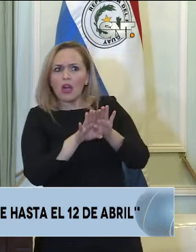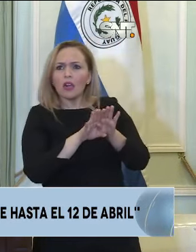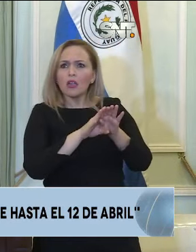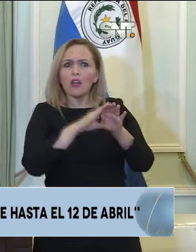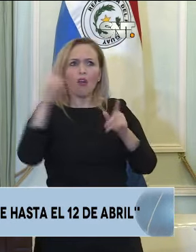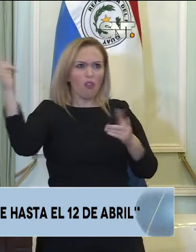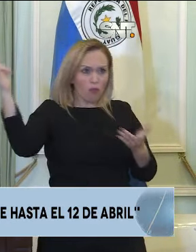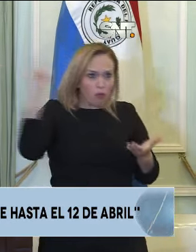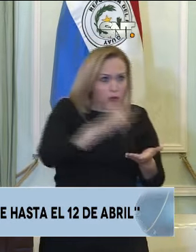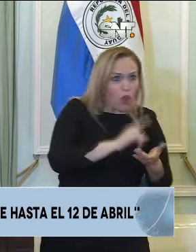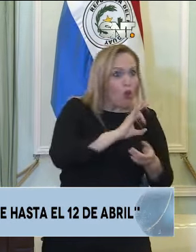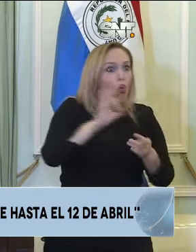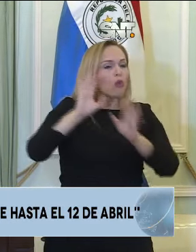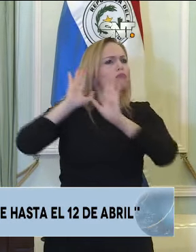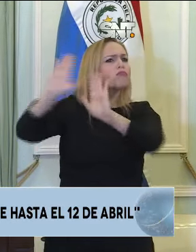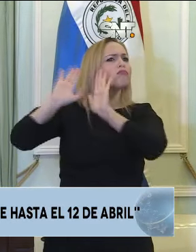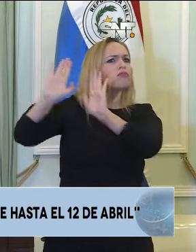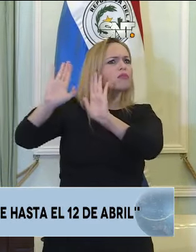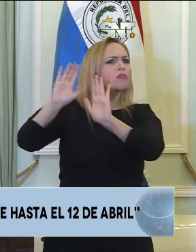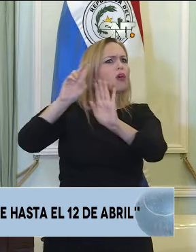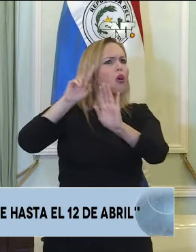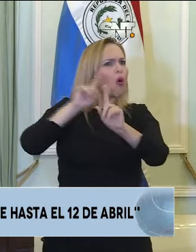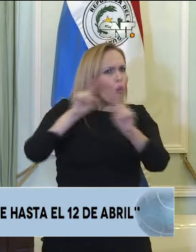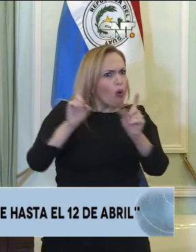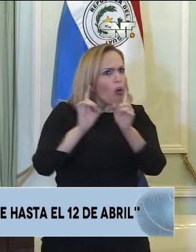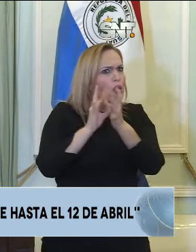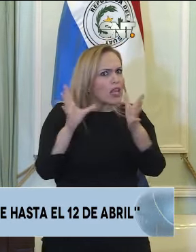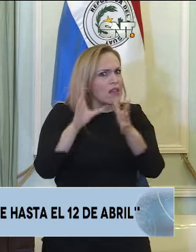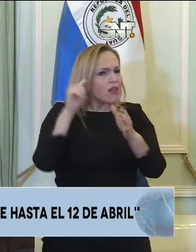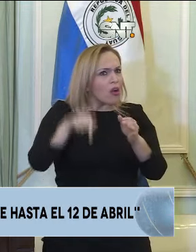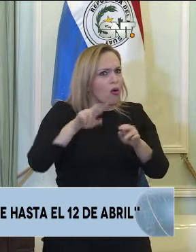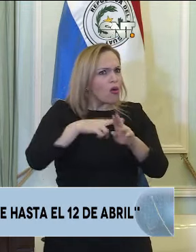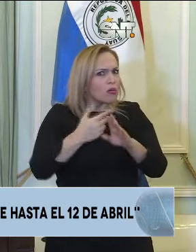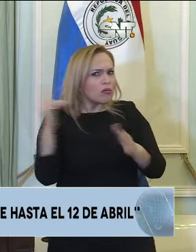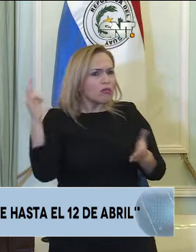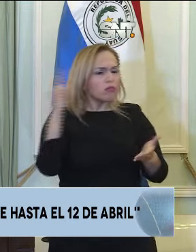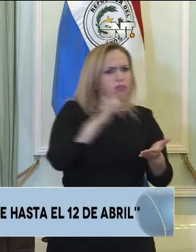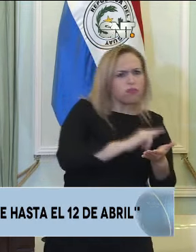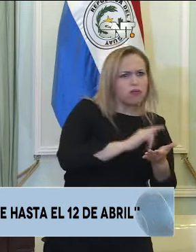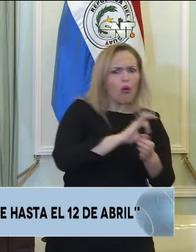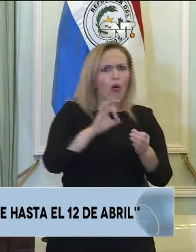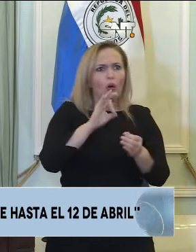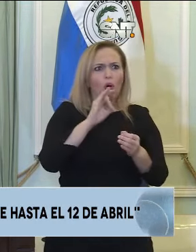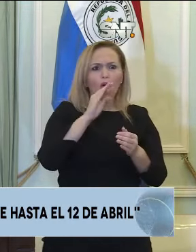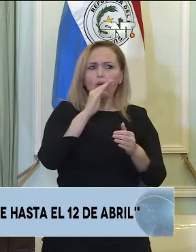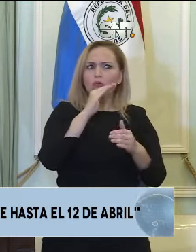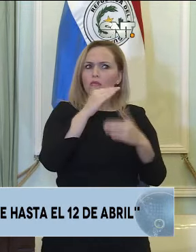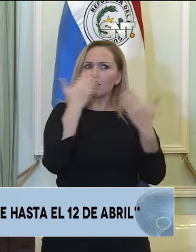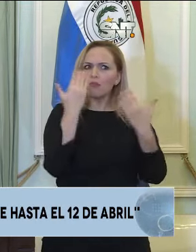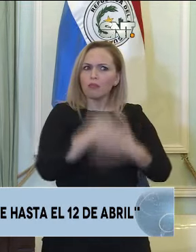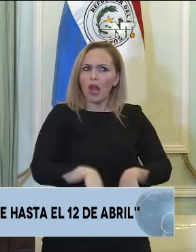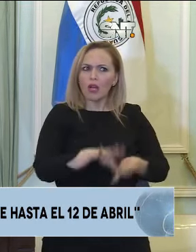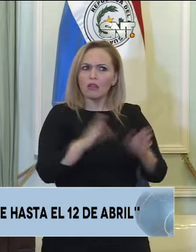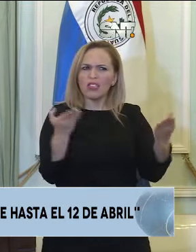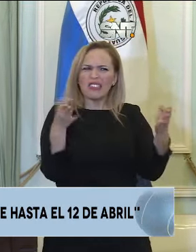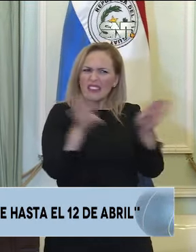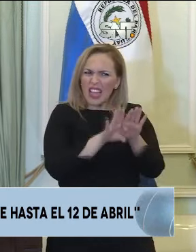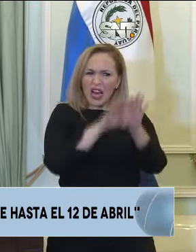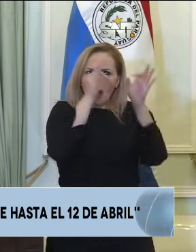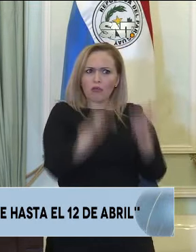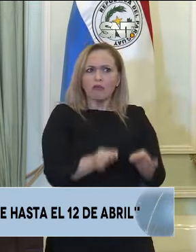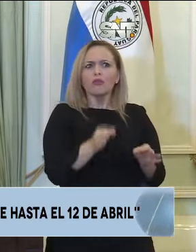¿Llegarán al país? ¿Qué se sabe de la DINAC con respecto a algunos vuelos pendientes, por más de que se anunció ya la cancelación de vuelos a